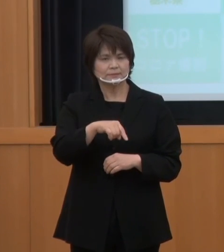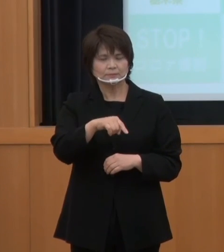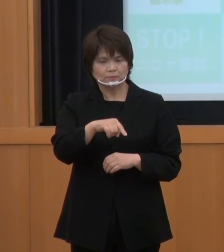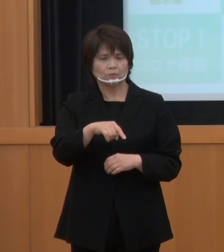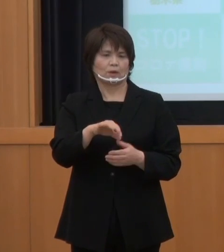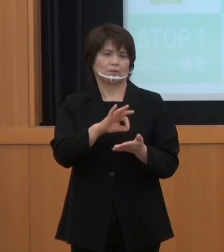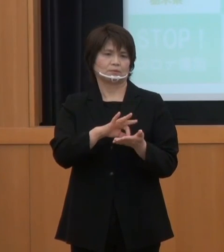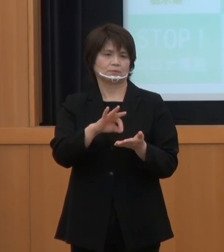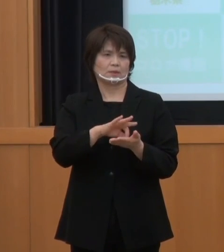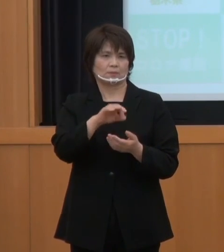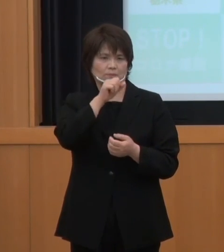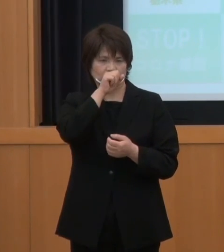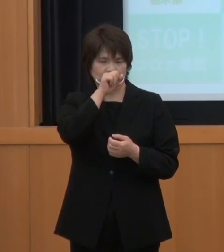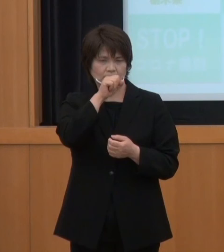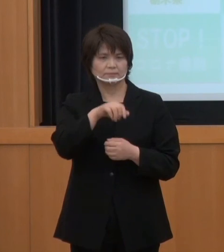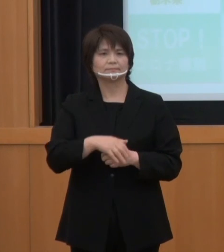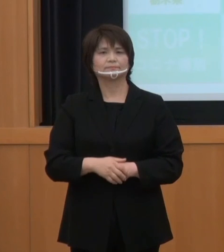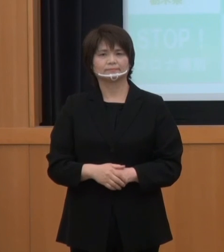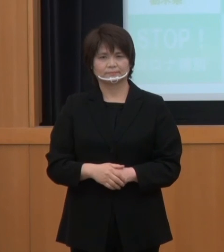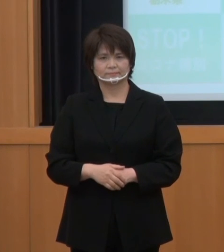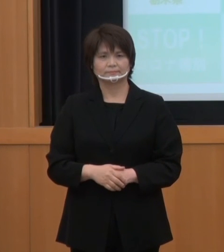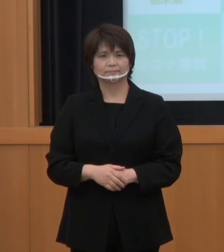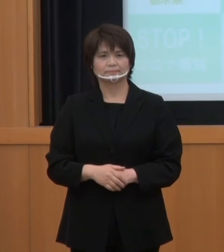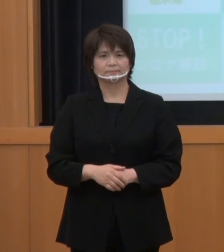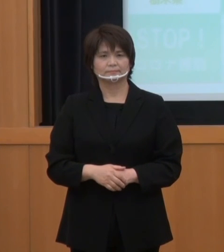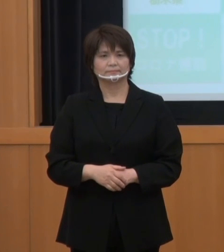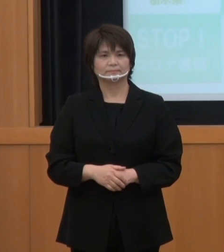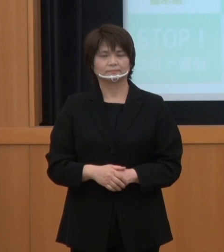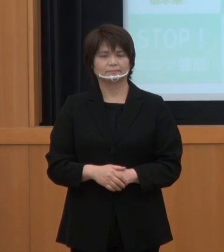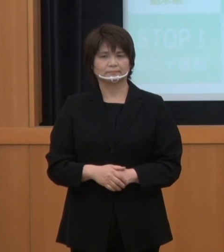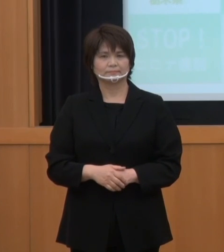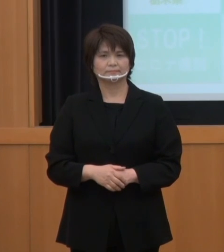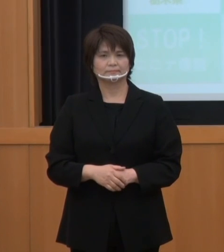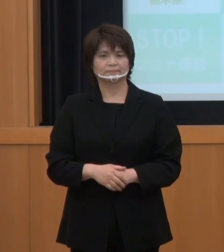ますので、まさに